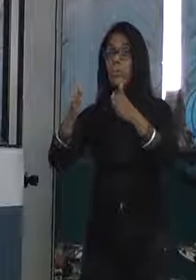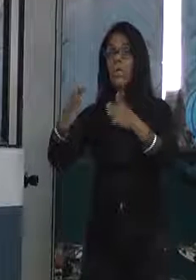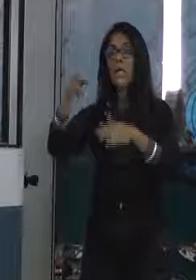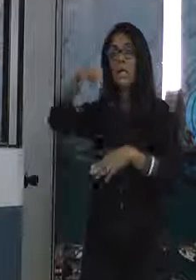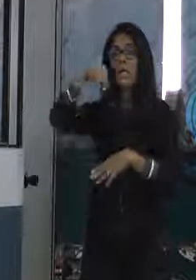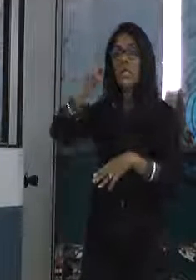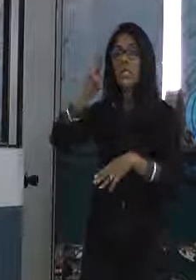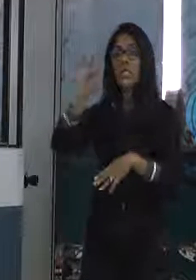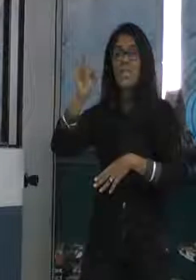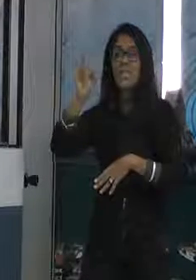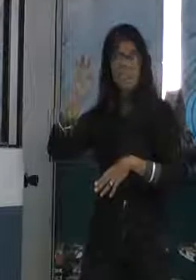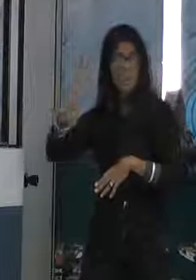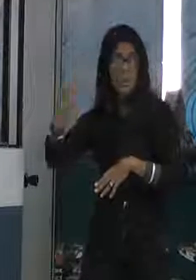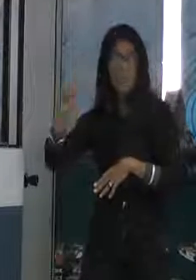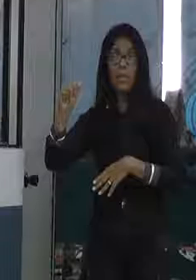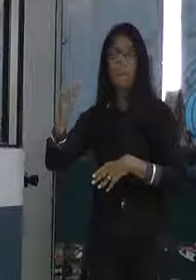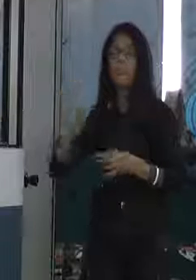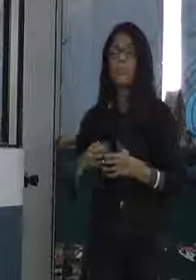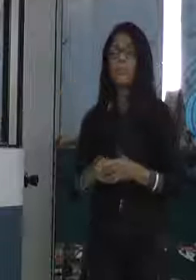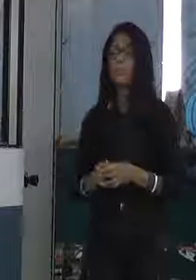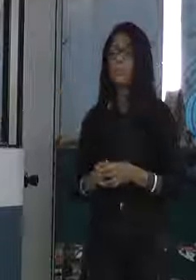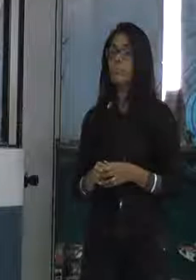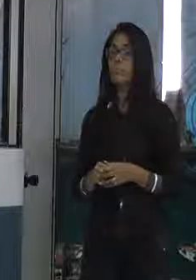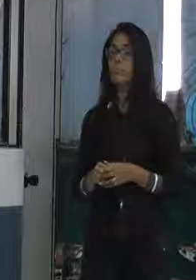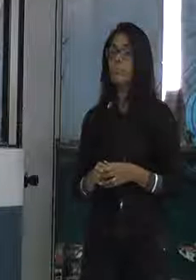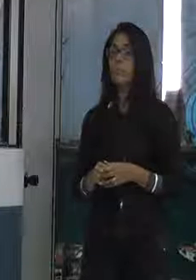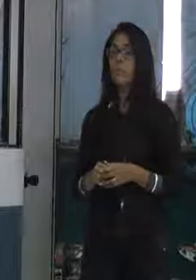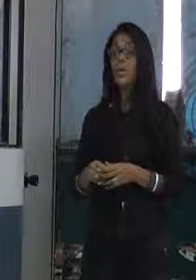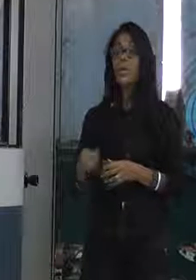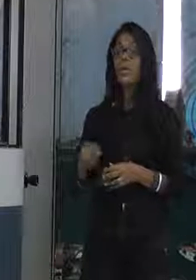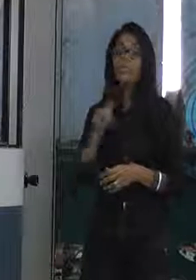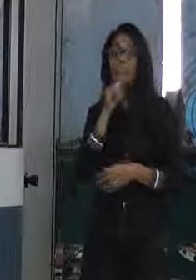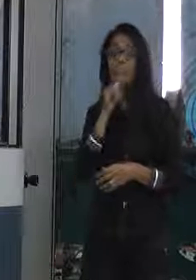capela mais antiga do país.